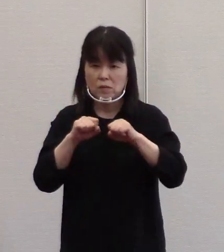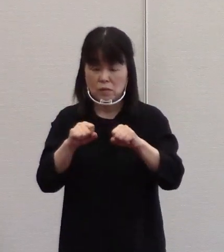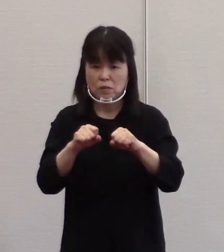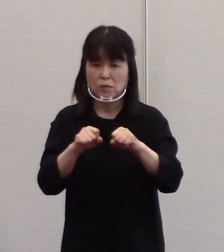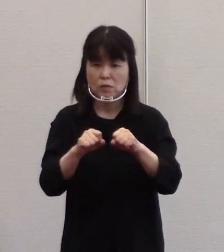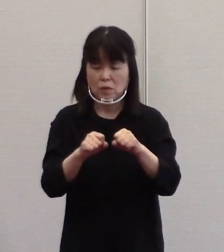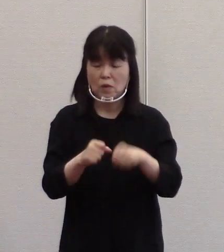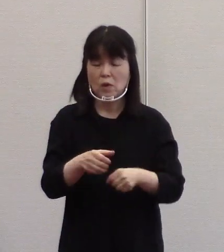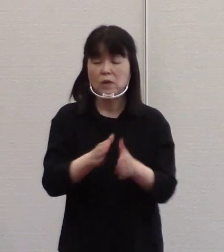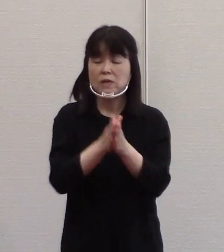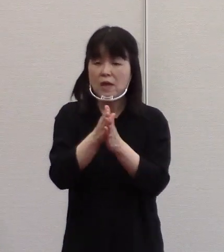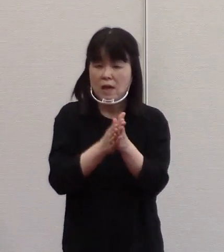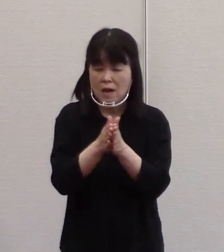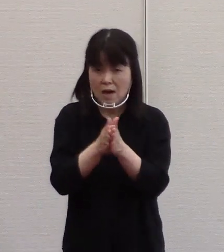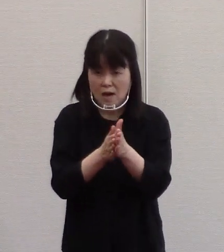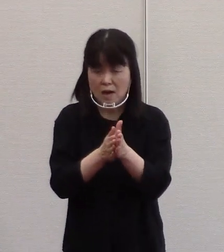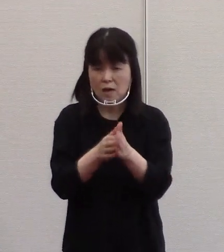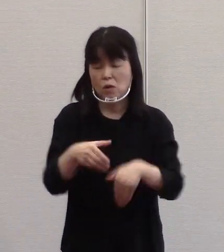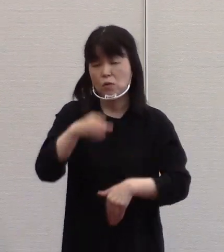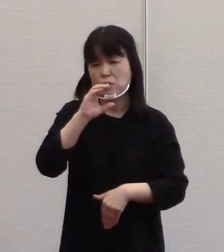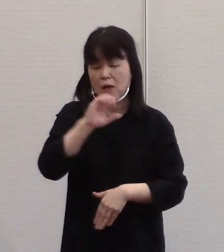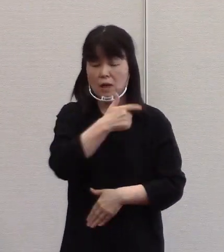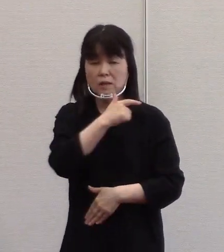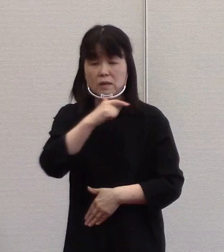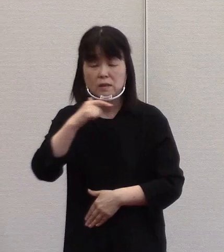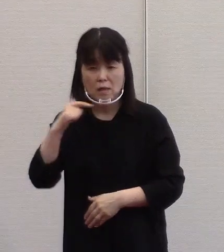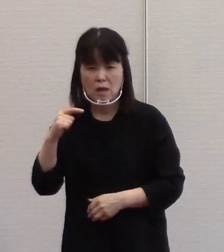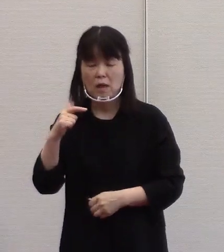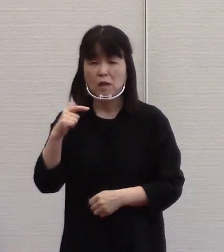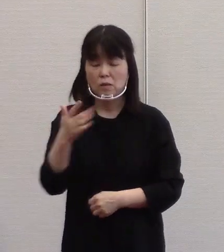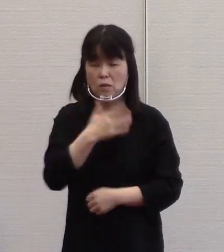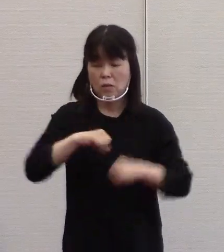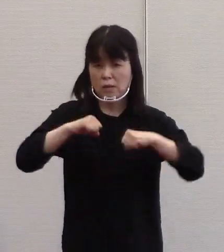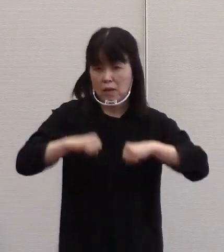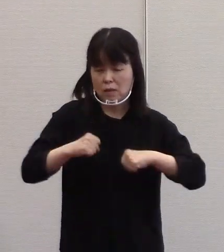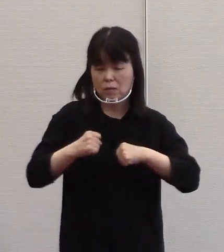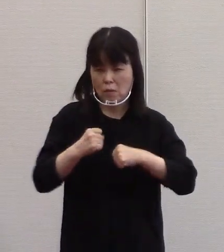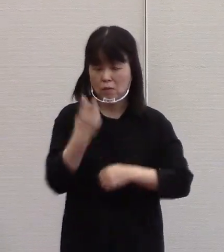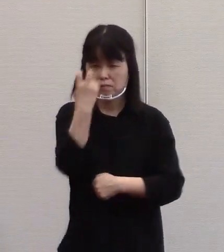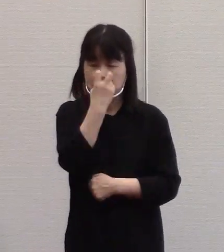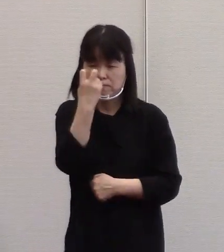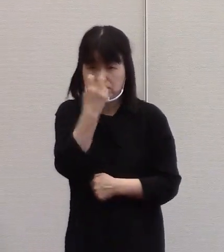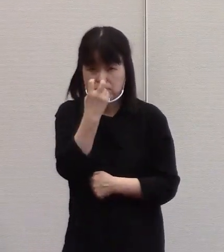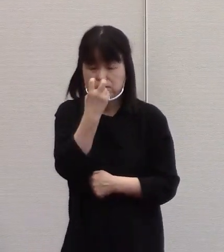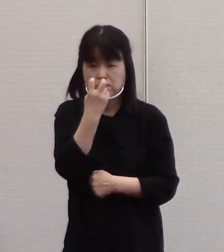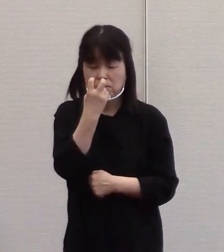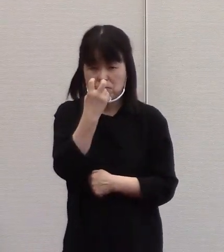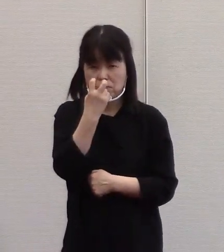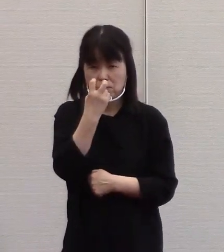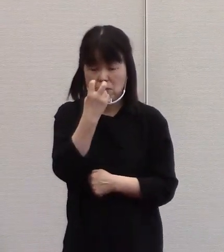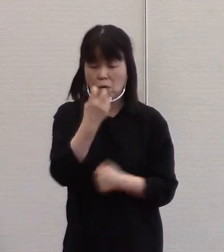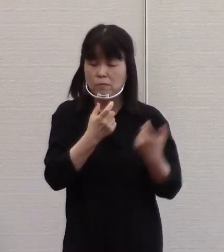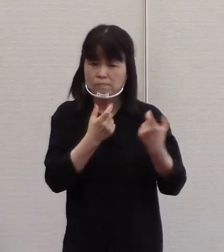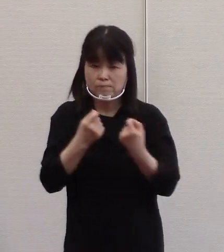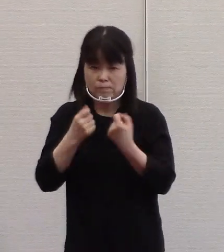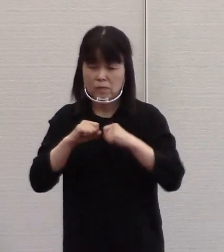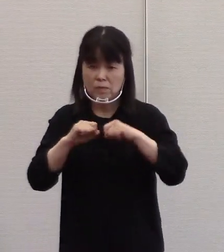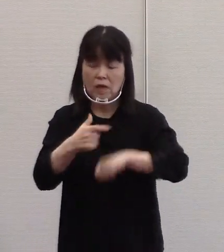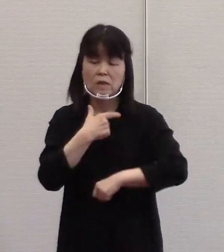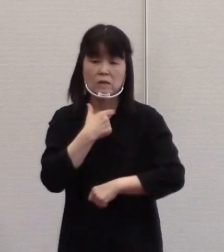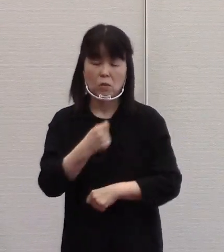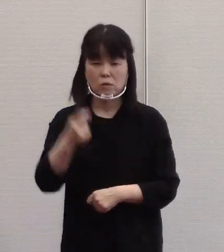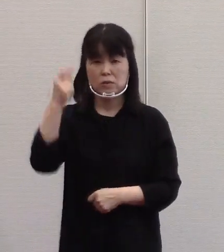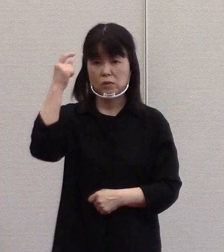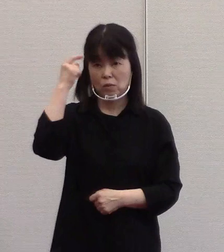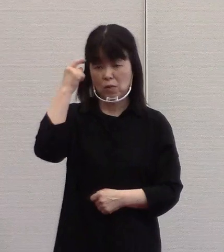手洗い、うがい、その他の健康管理、しっかりと努めていただきた